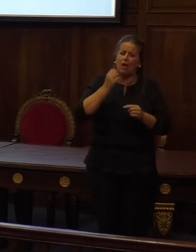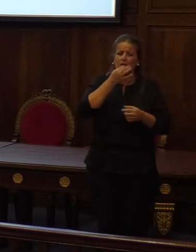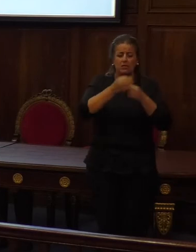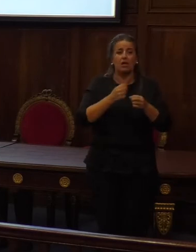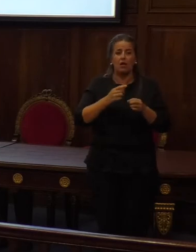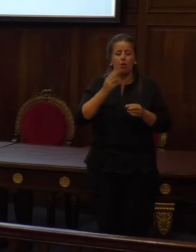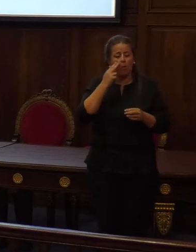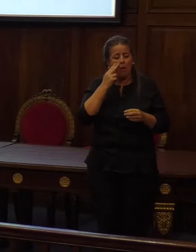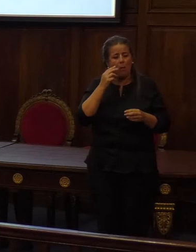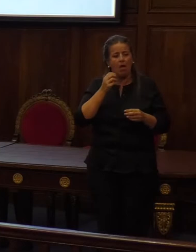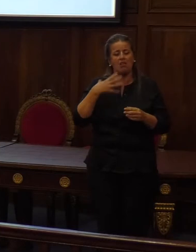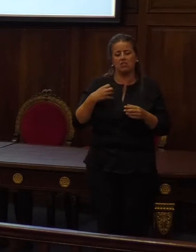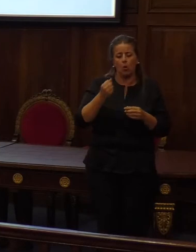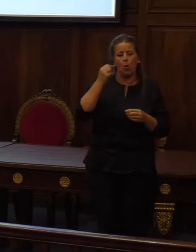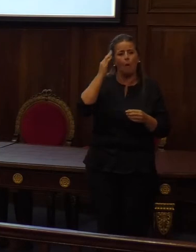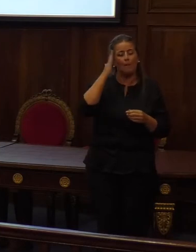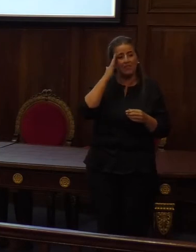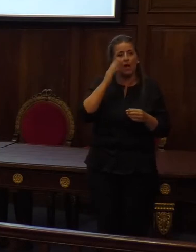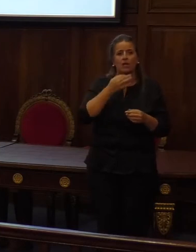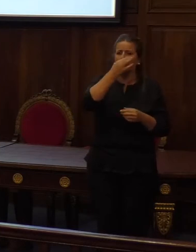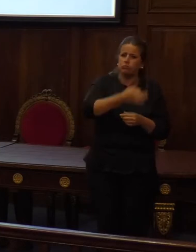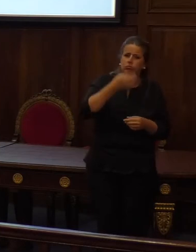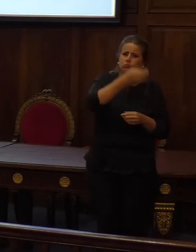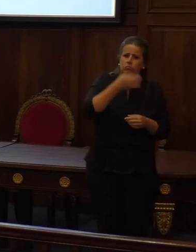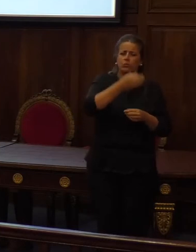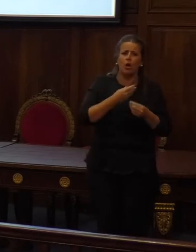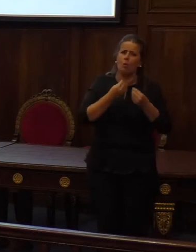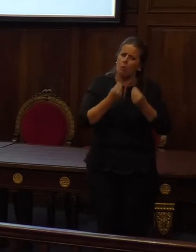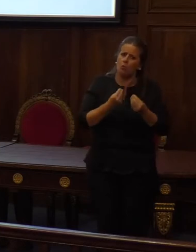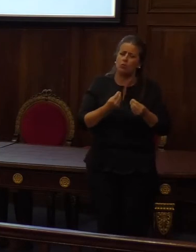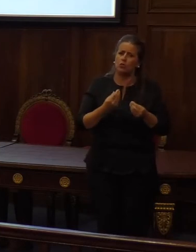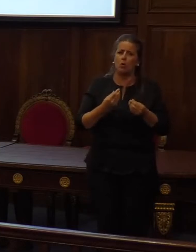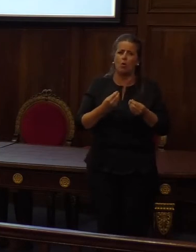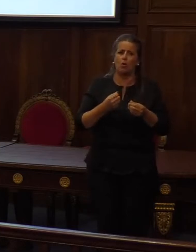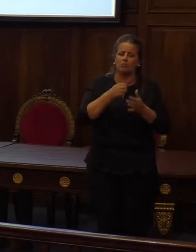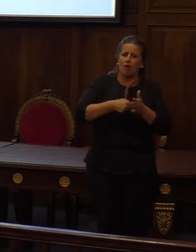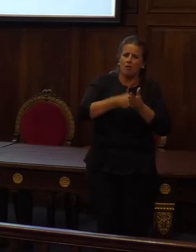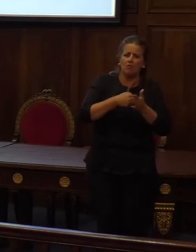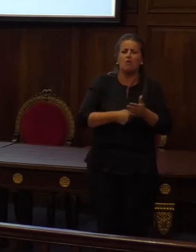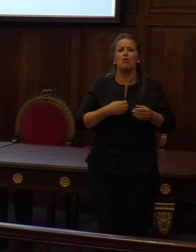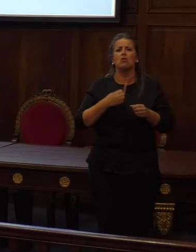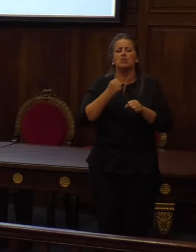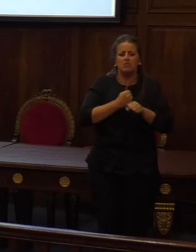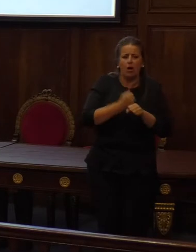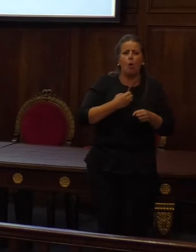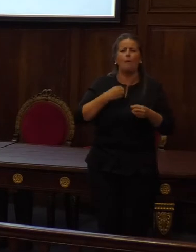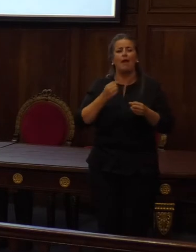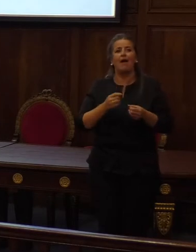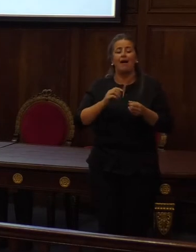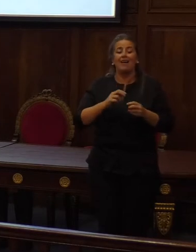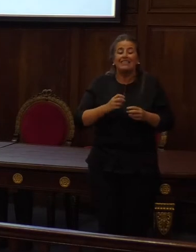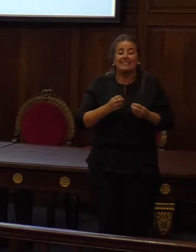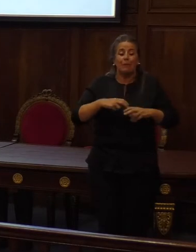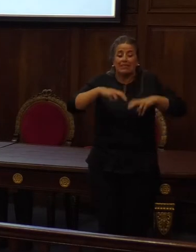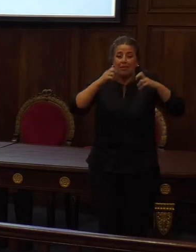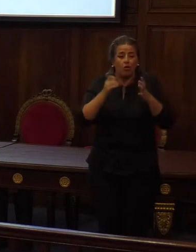mental, donde de vuelta la Facultad de Psicología está diciendo mucho, tiene mucho para seguir aportando, y en la construcción de conocimiento e investigación de calidad